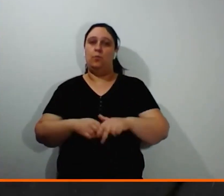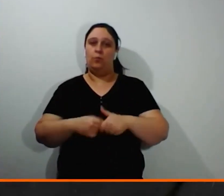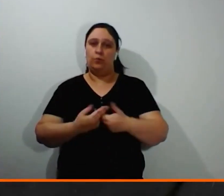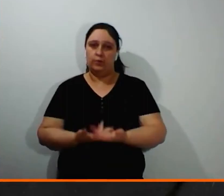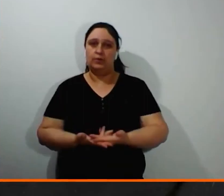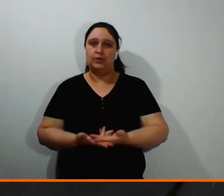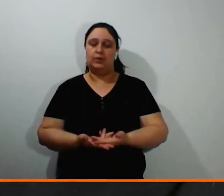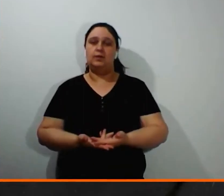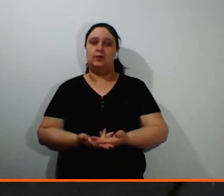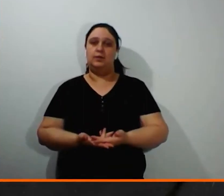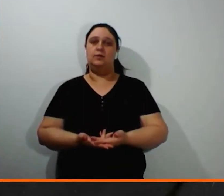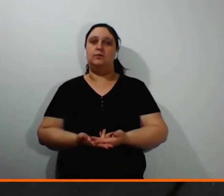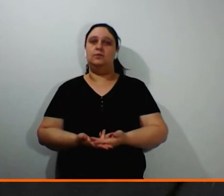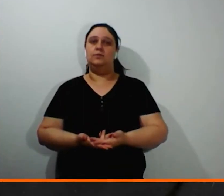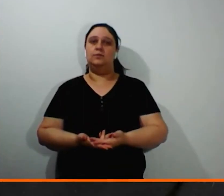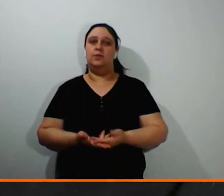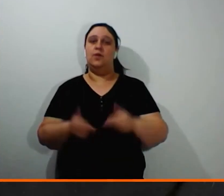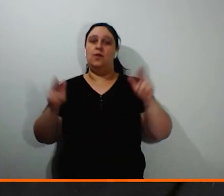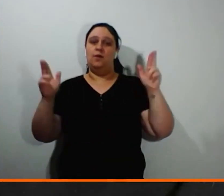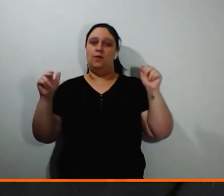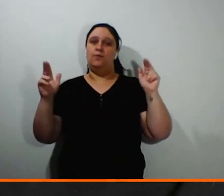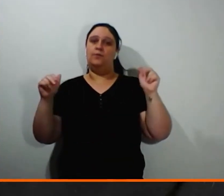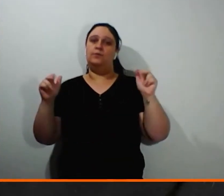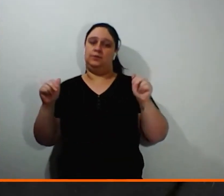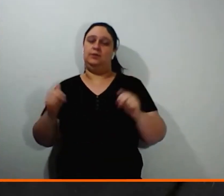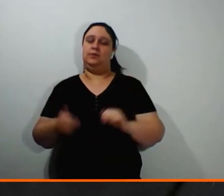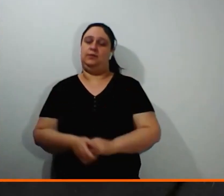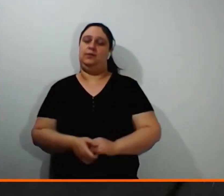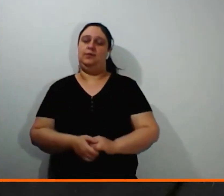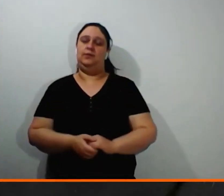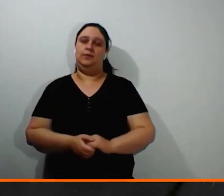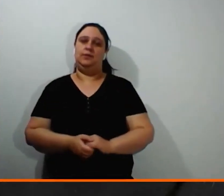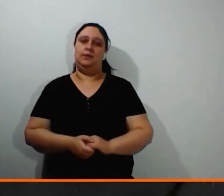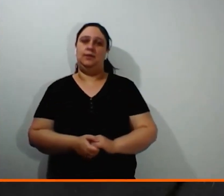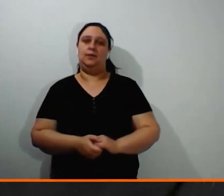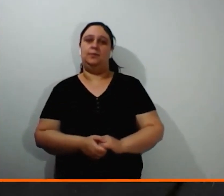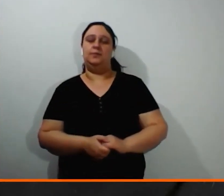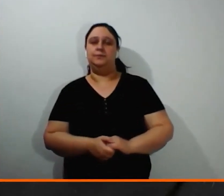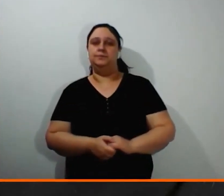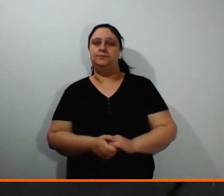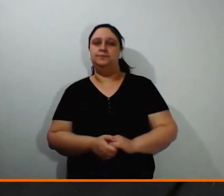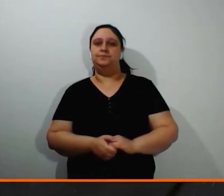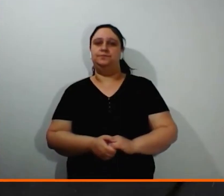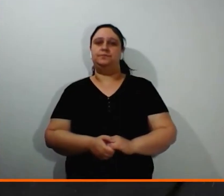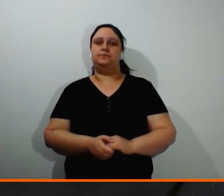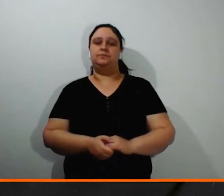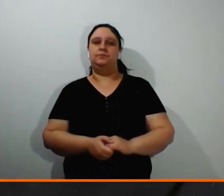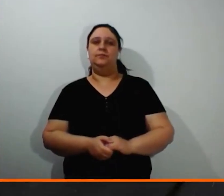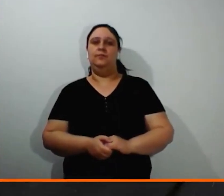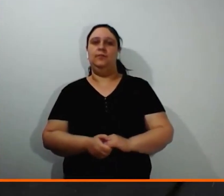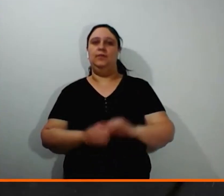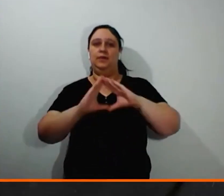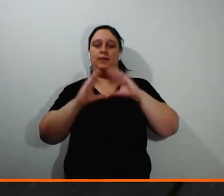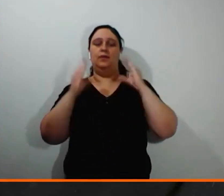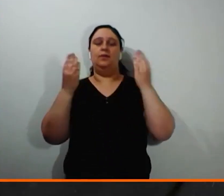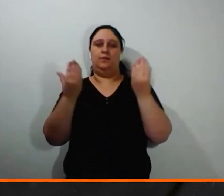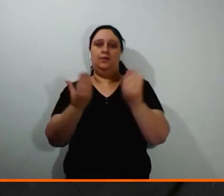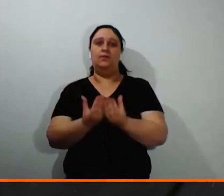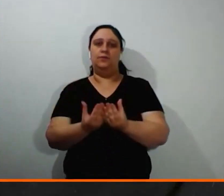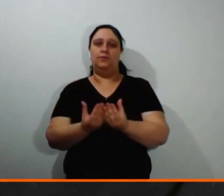nome, esse tema, esse título para a conferência desta vez, que